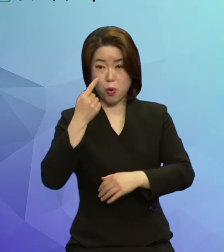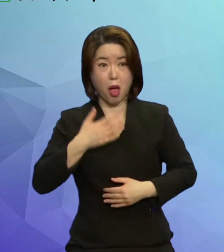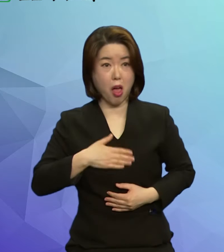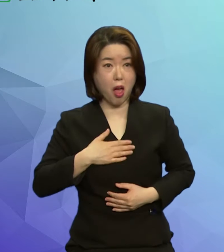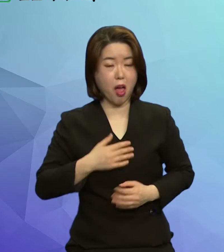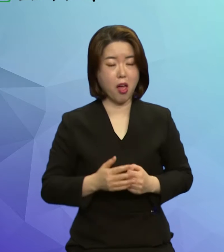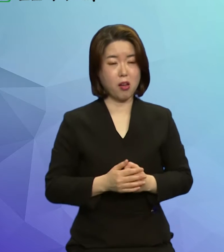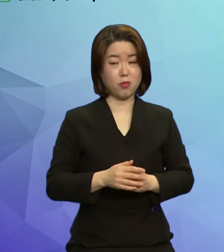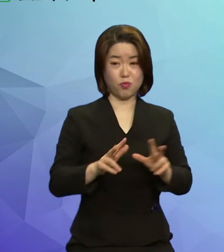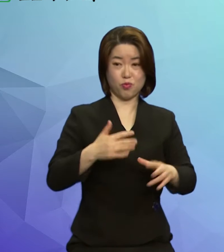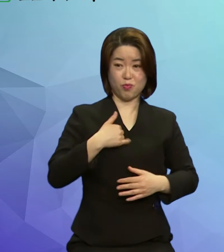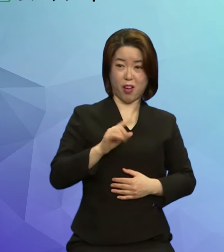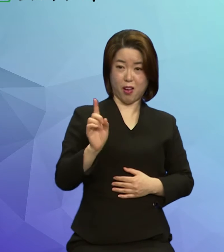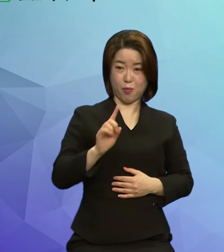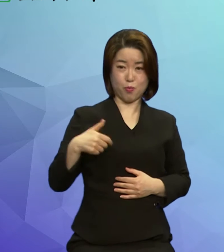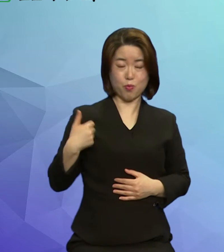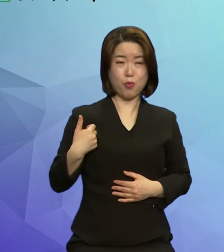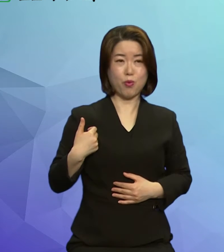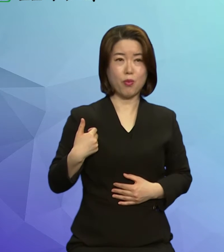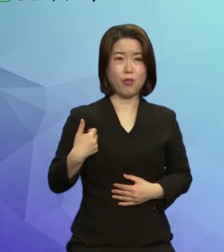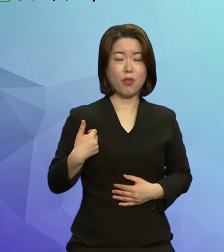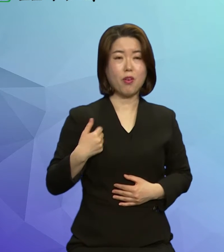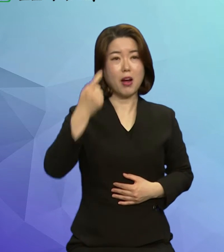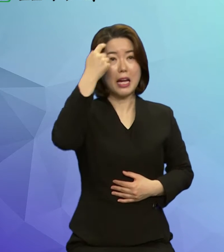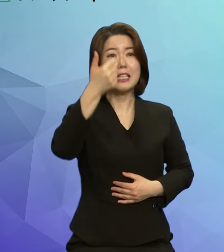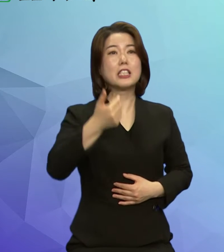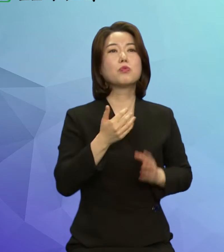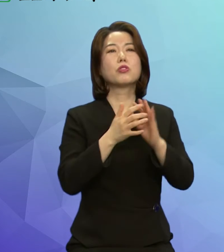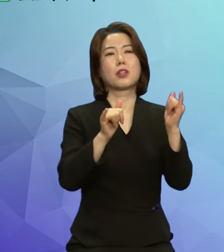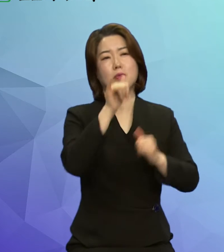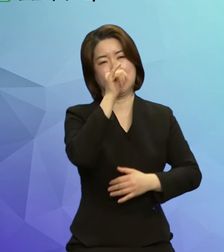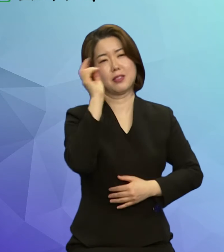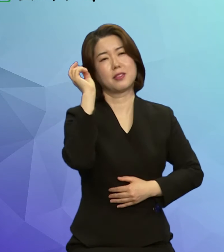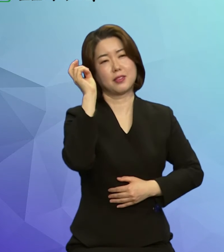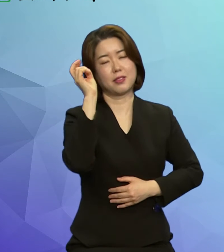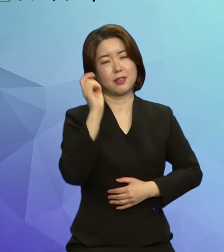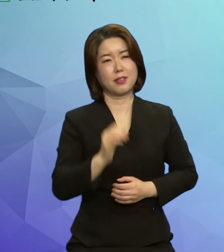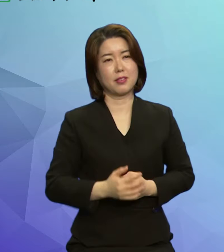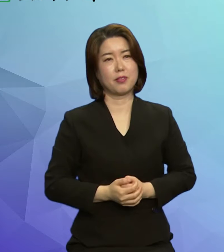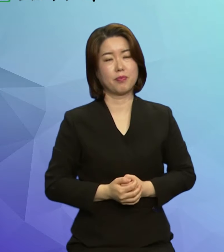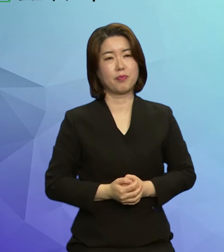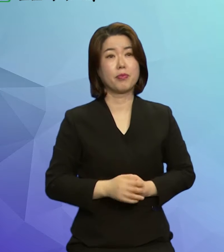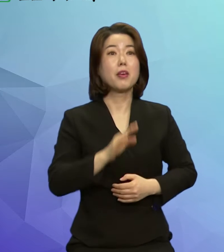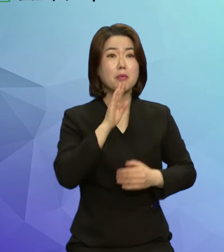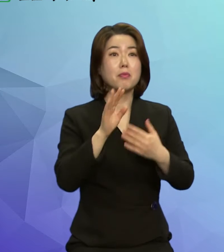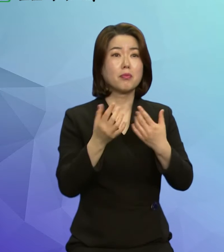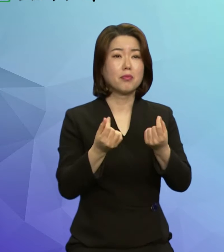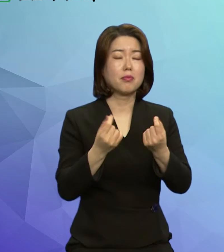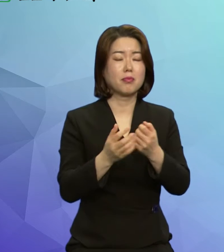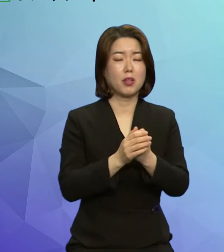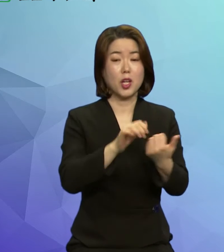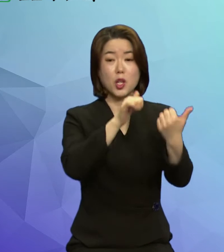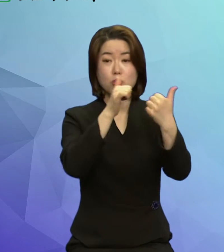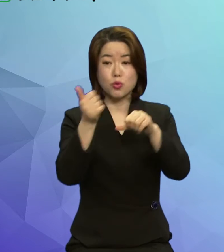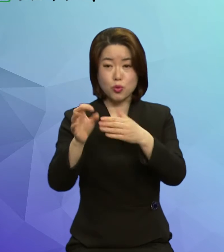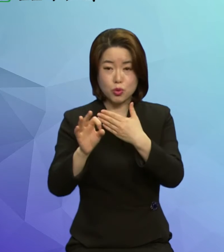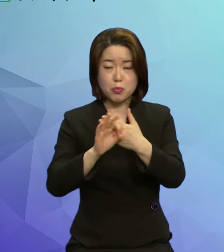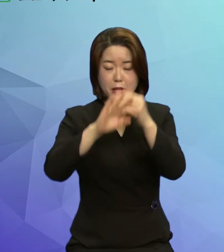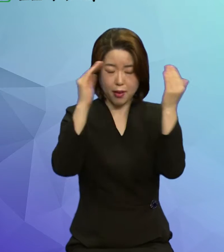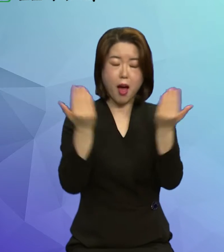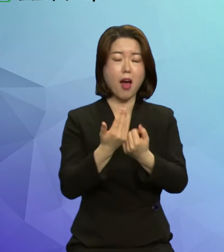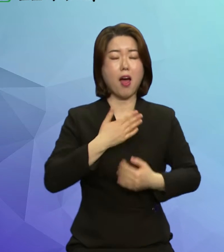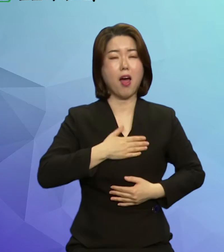알지 그걸 우리가 어떻게 압니까? 라고 질문할 분도 있을 겁니다. 그렇습니다. 죽고 나면 다 알게